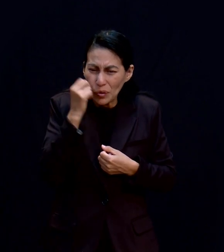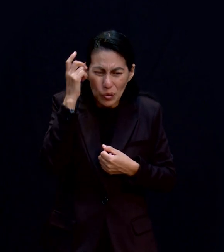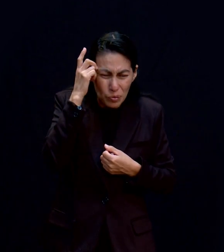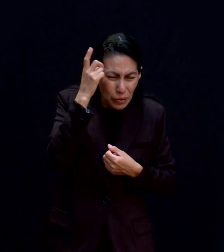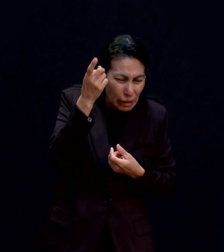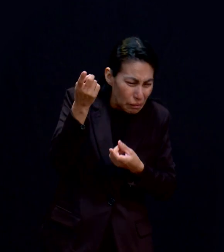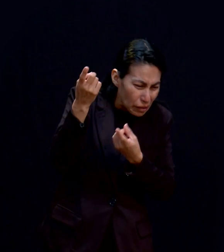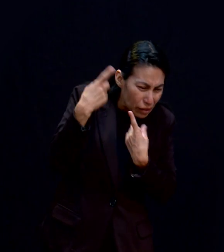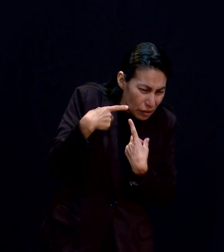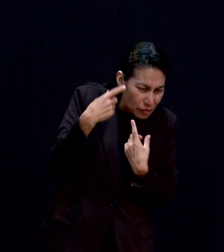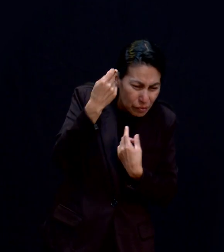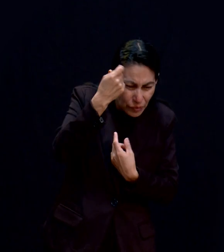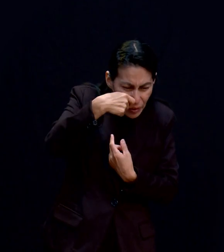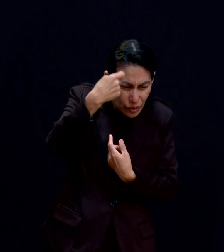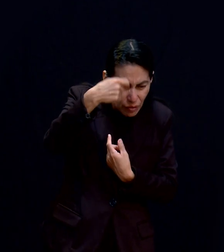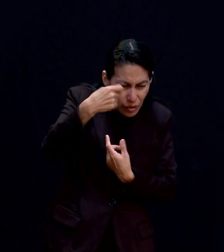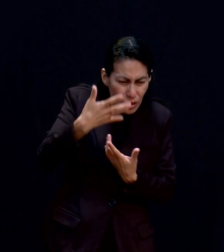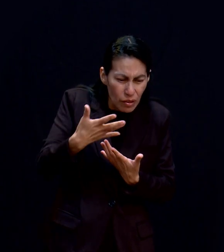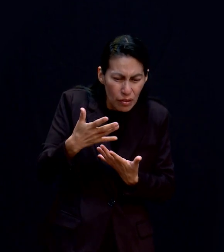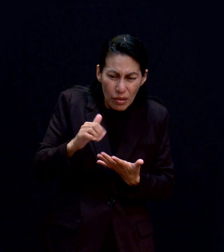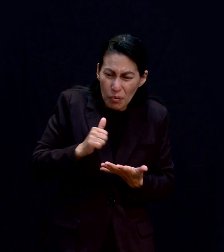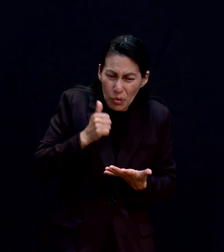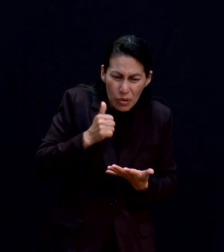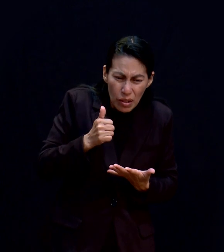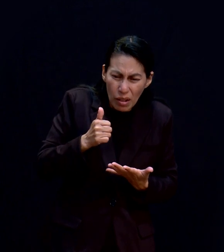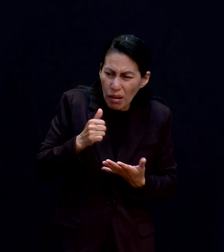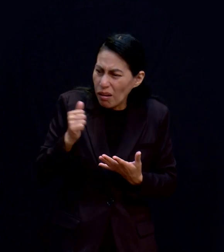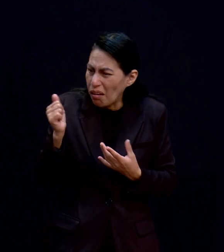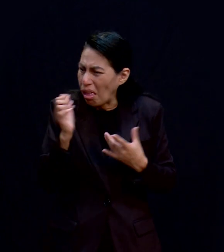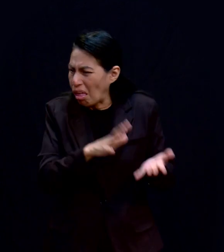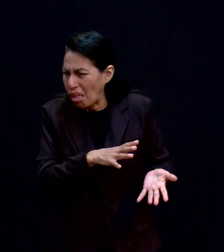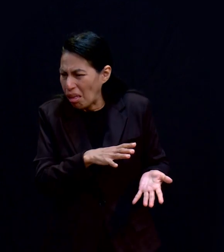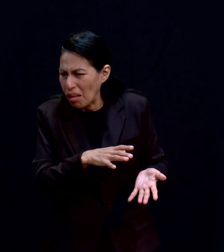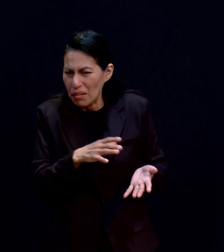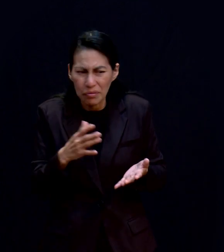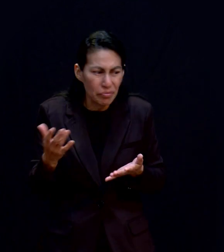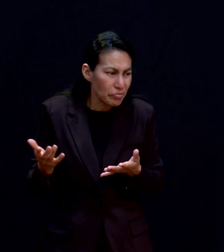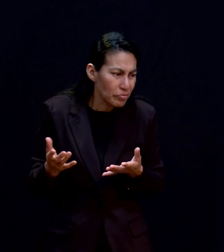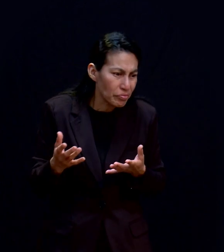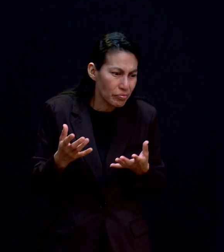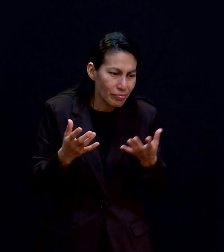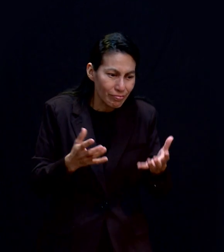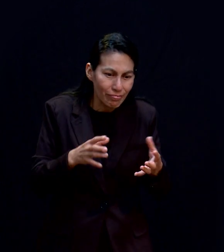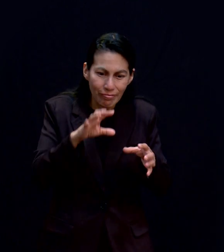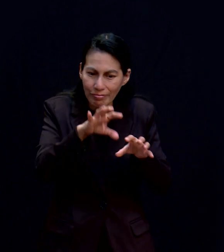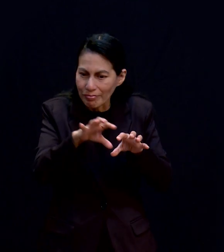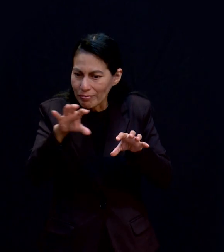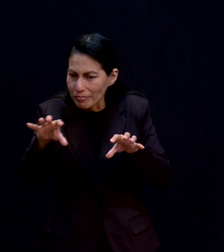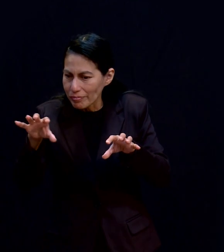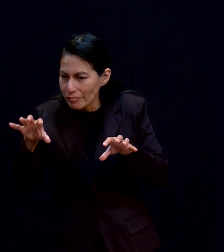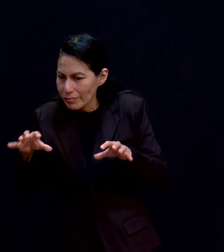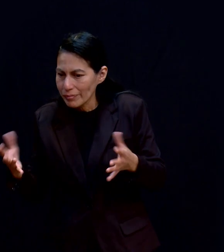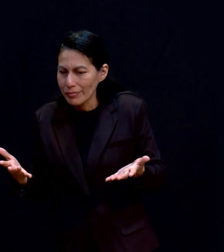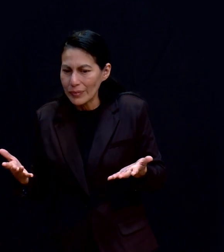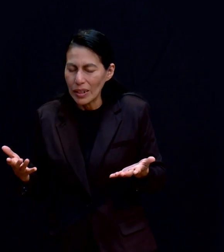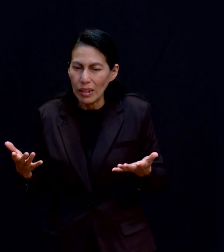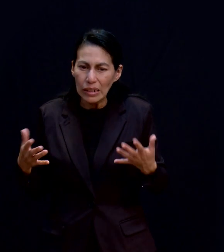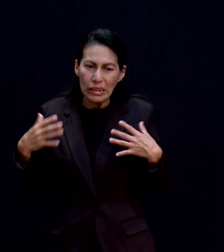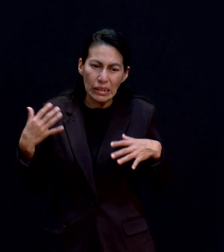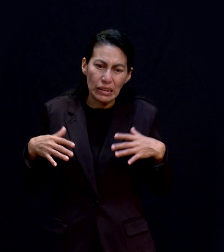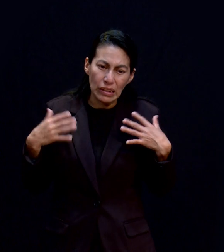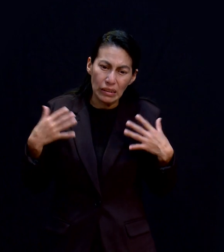señor si tú me estás poniendo esta bendición como la voy a desaprovechar viendo que yo tenía que a la vez